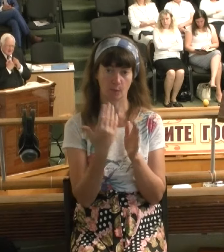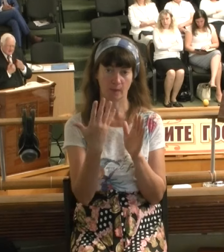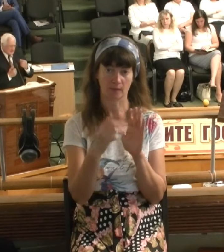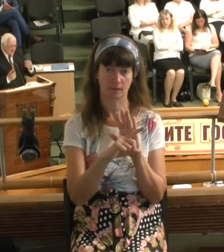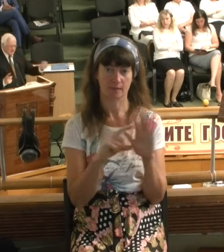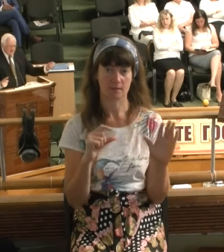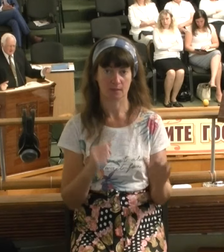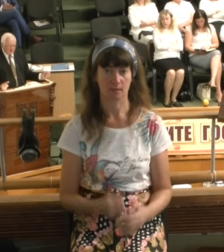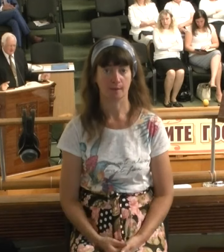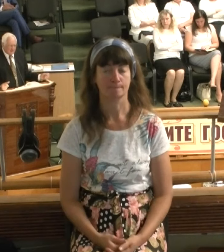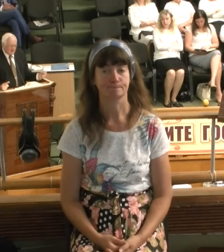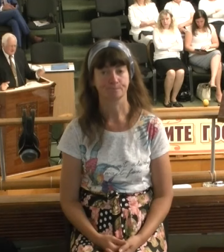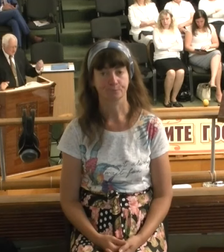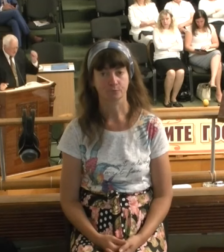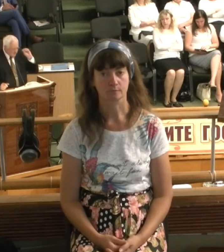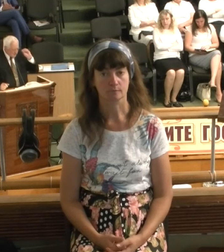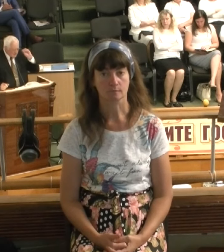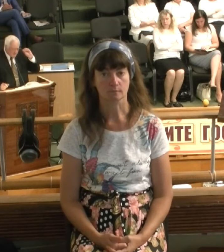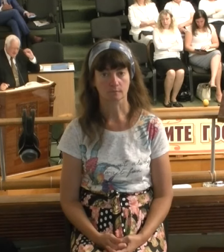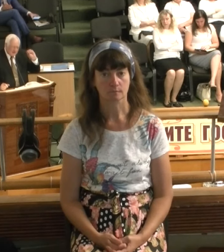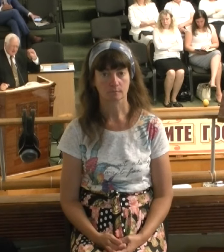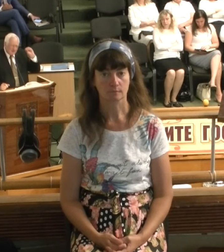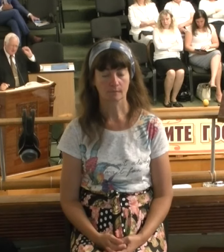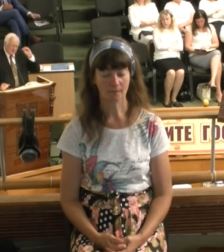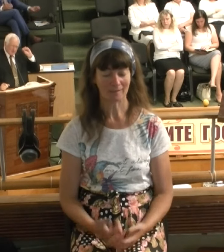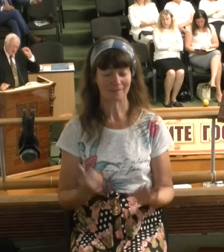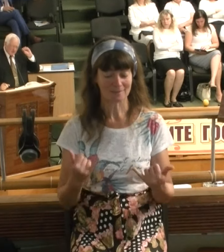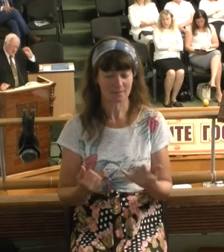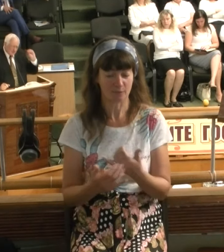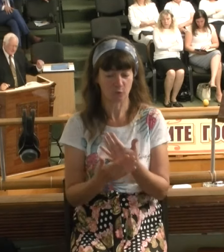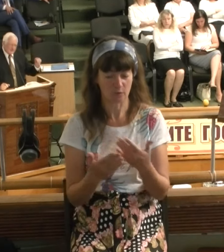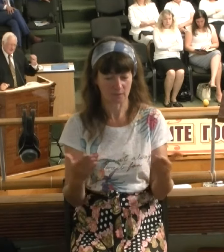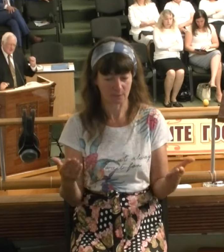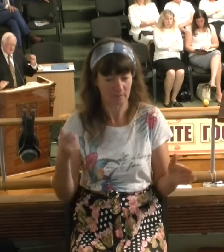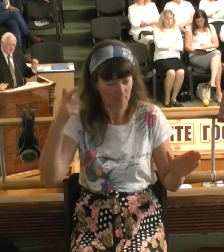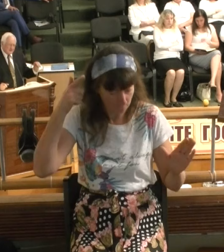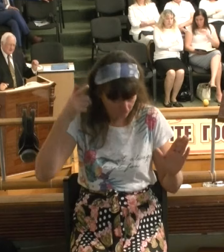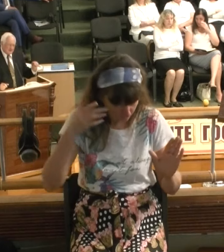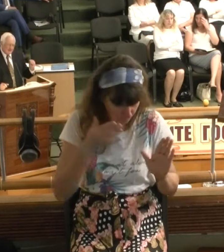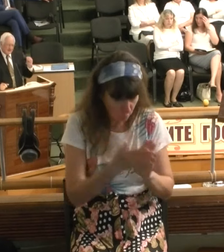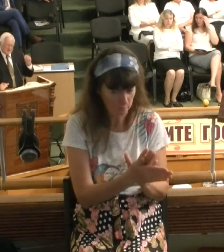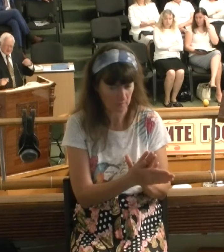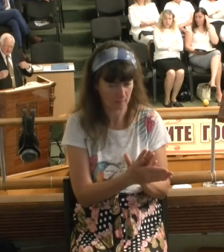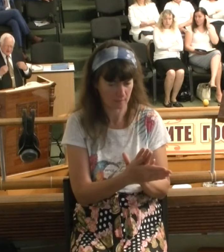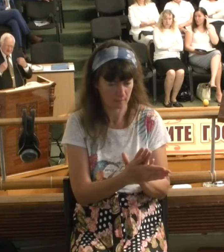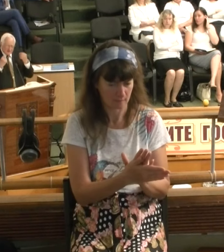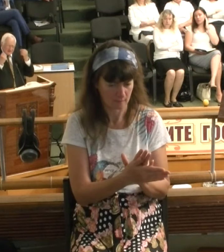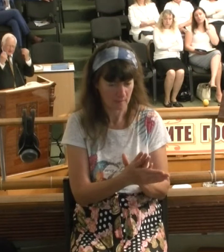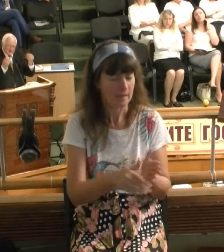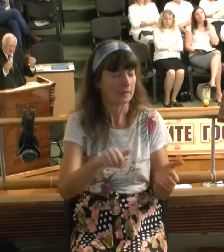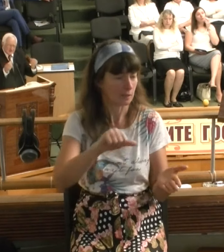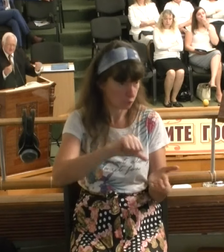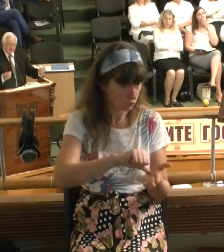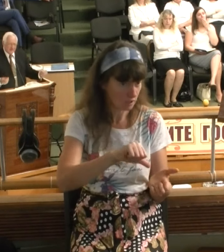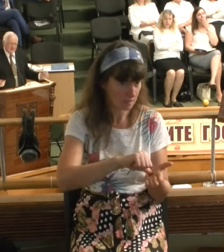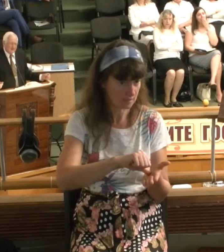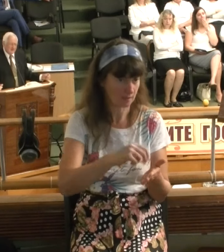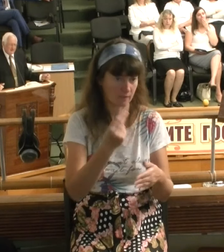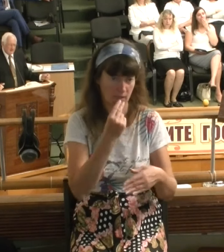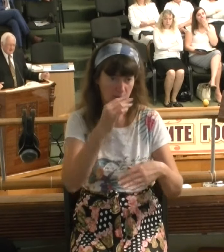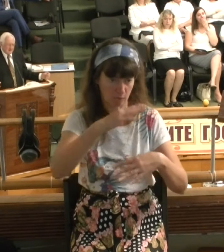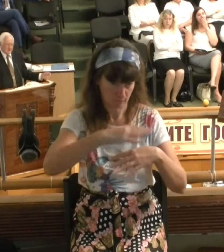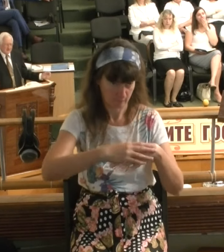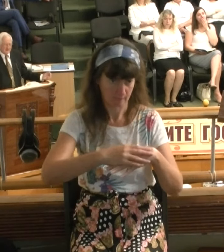мы неформально, чтобы сегодня мы осознанно участвовали, желая иметь те же